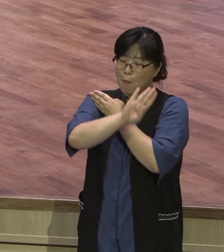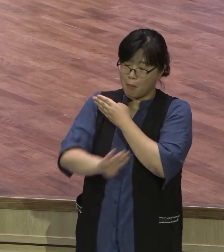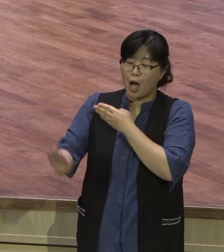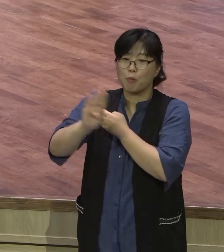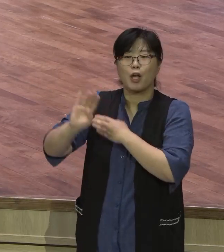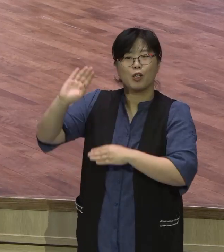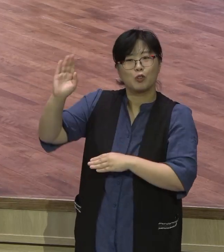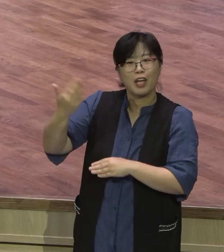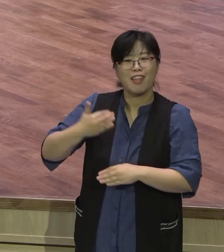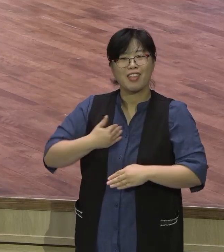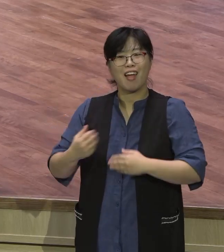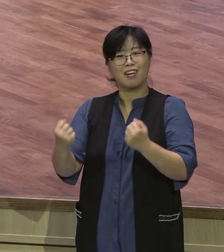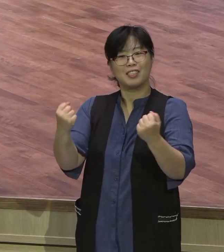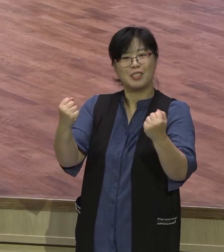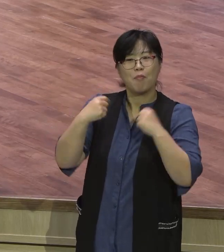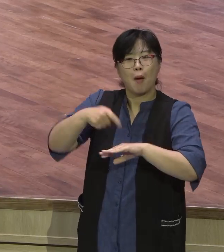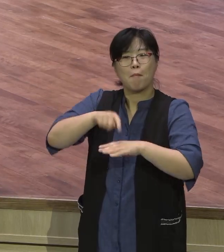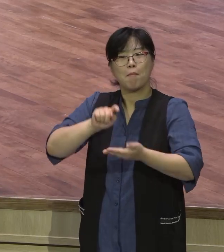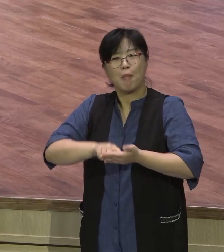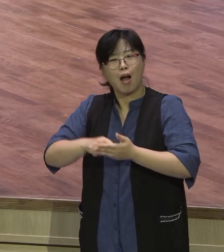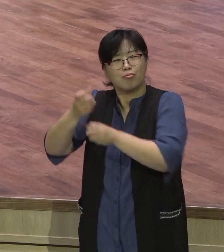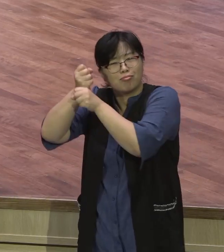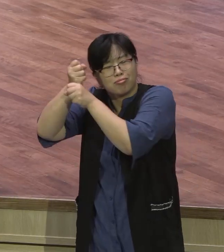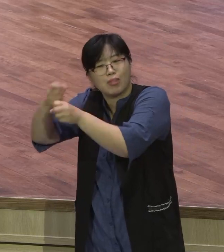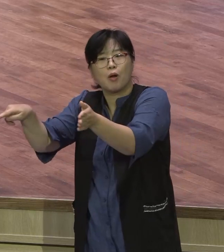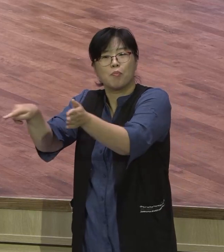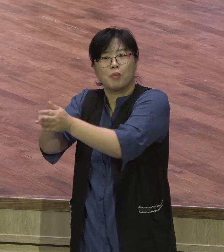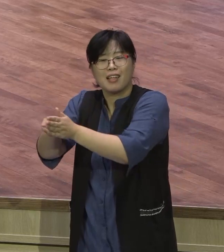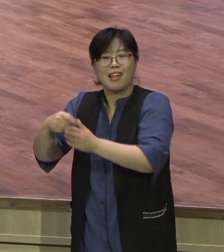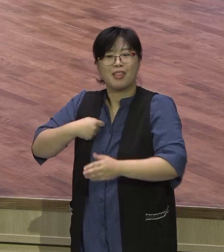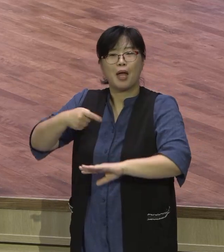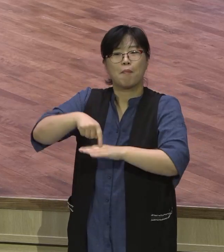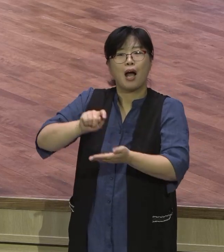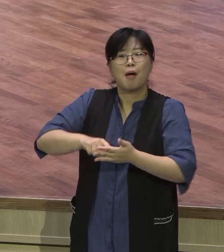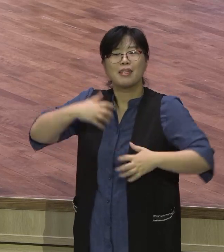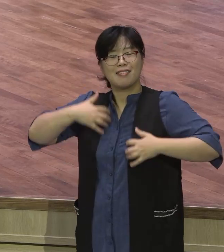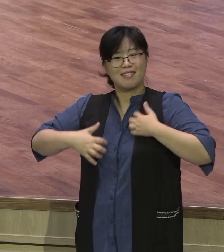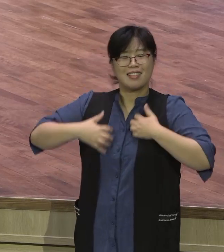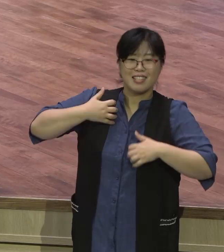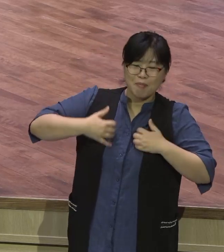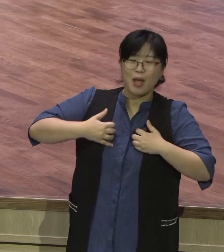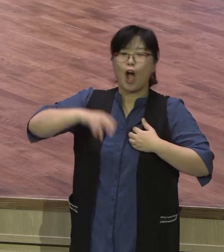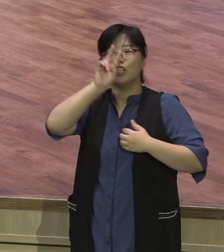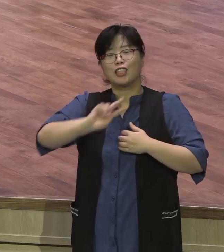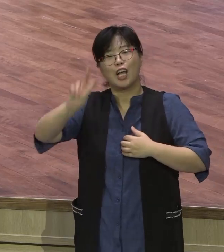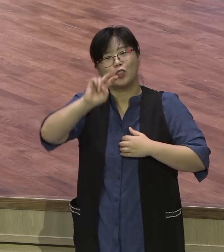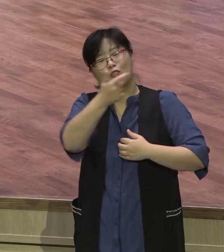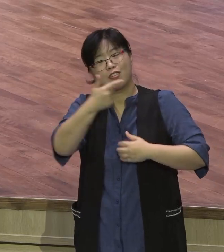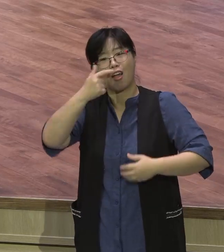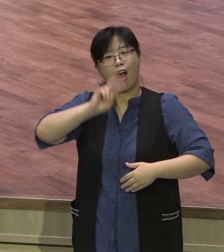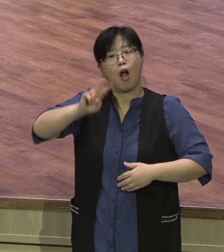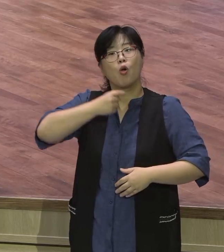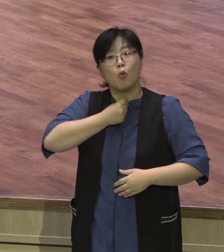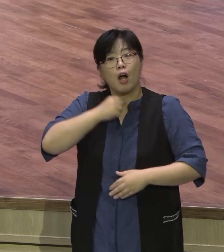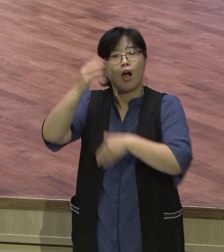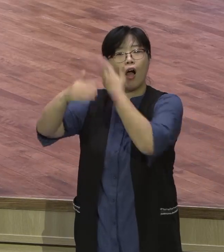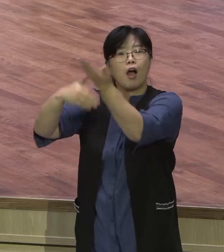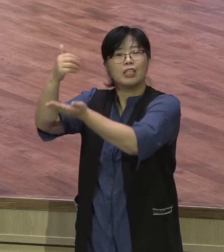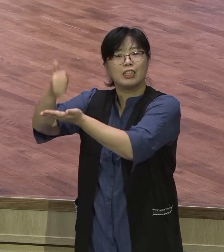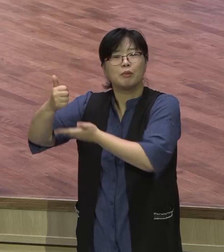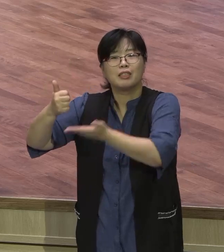도움을 얻었도다 그러므로 내 마음이 크게 기뻐하며 내 노래로 그를 찬송하리로다 여호와는 그들의 힘이시오